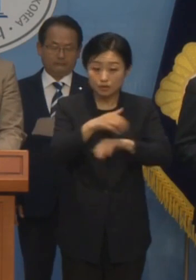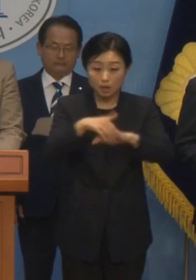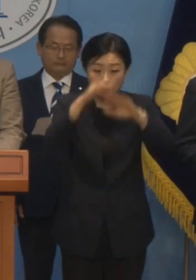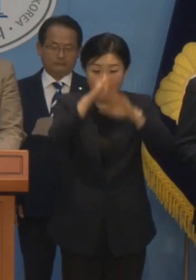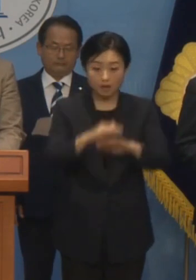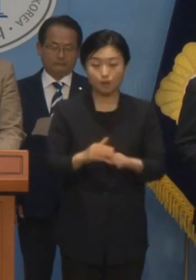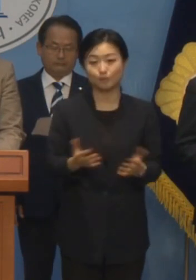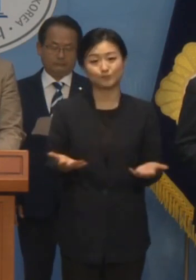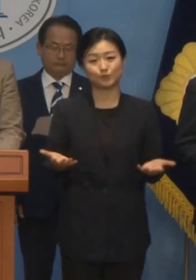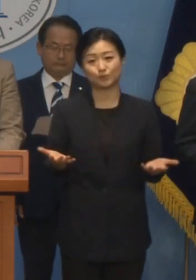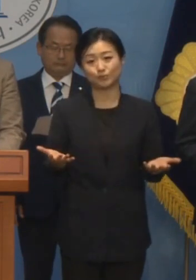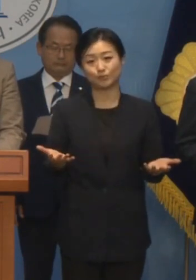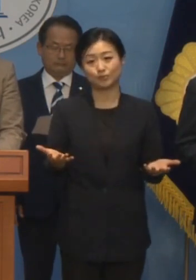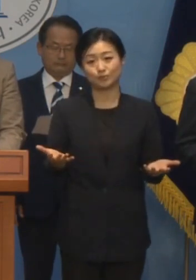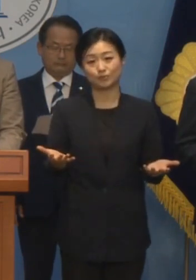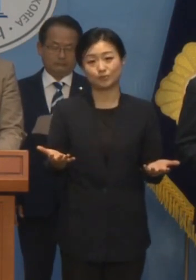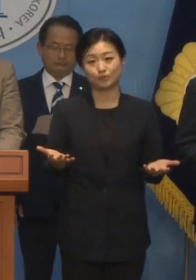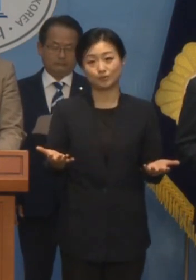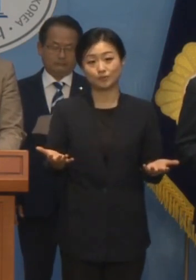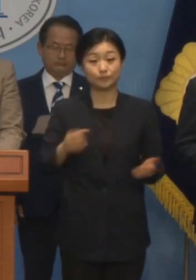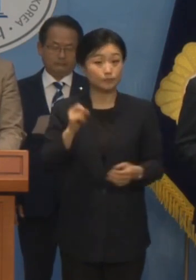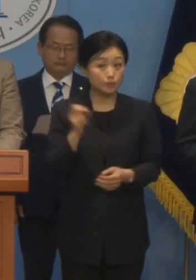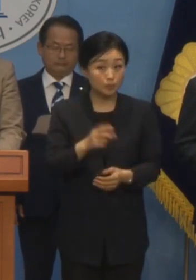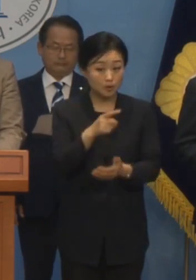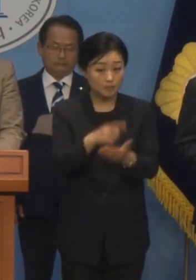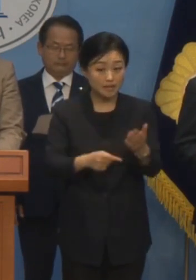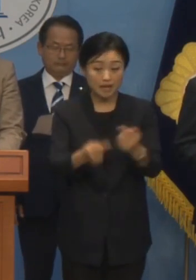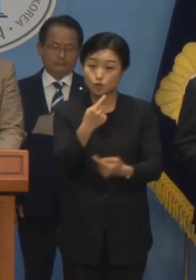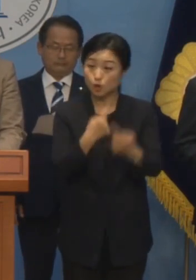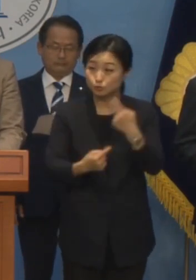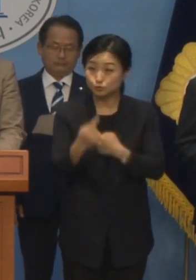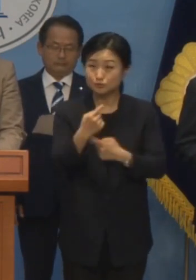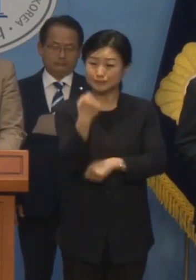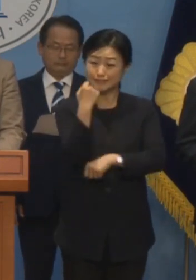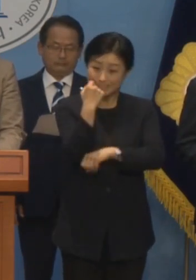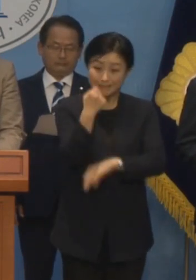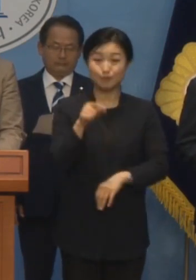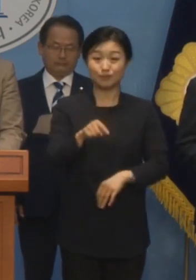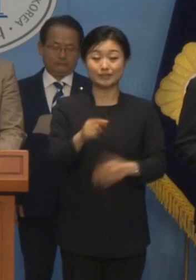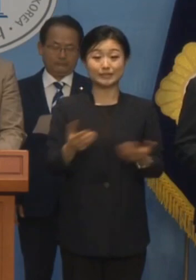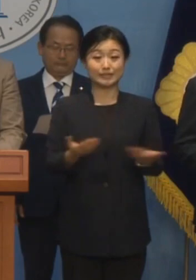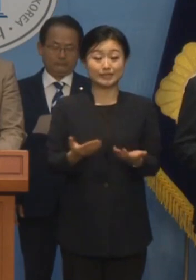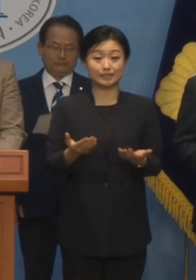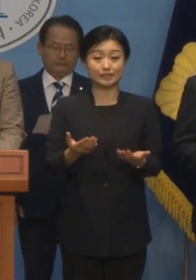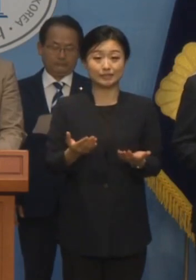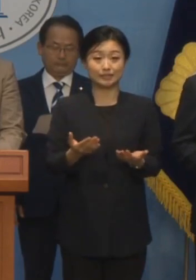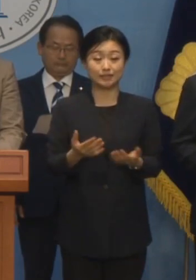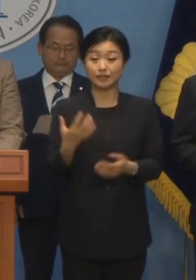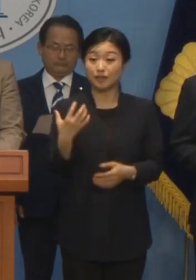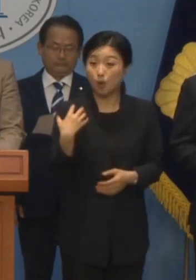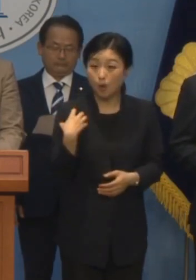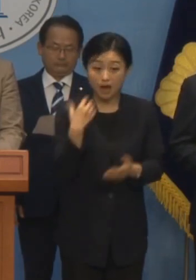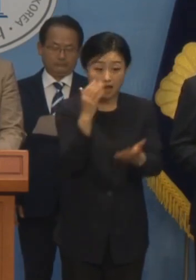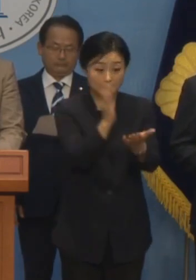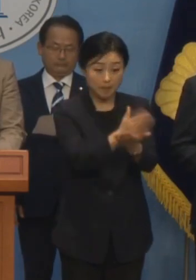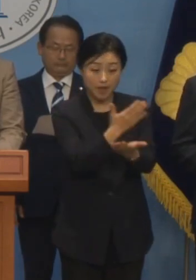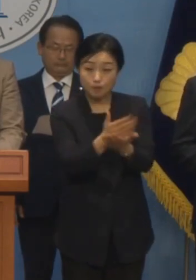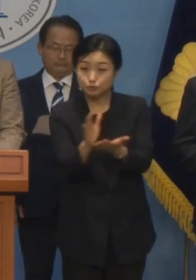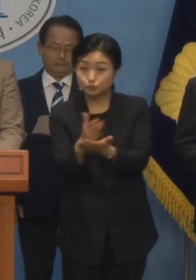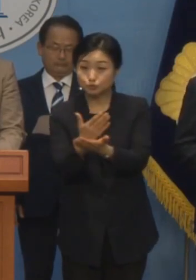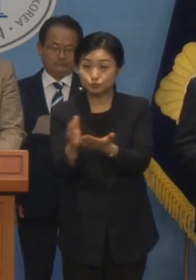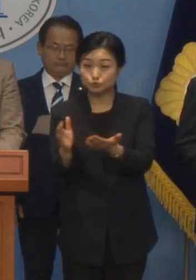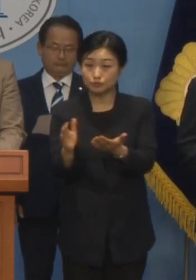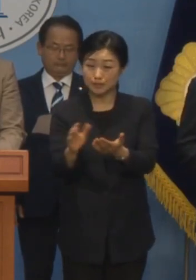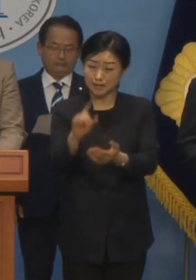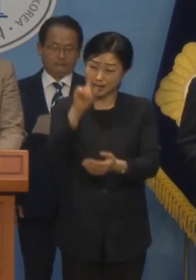내용이 전혀 없습니다. 심지어 피해 접수와 같은 가장 기본적인 업무에 관한 역할 배분 하나